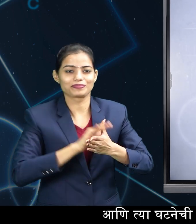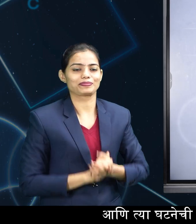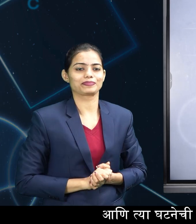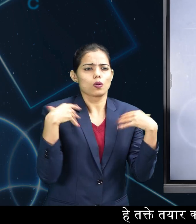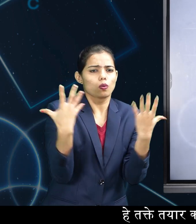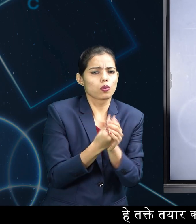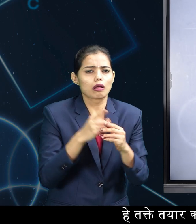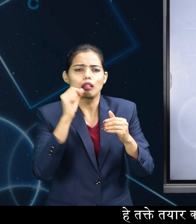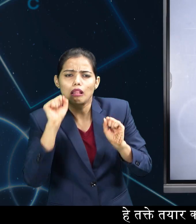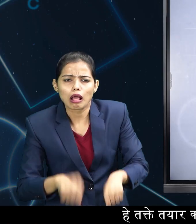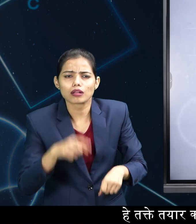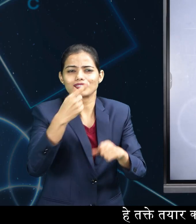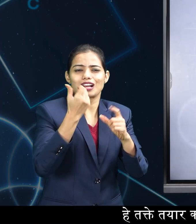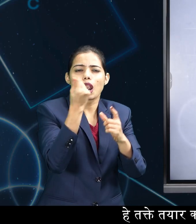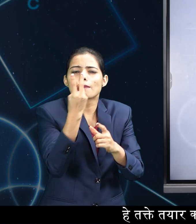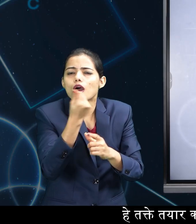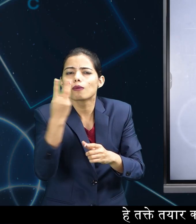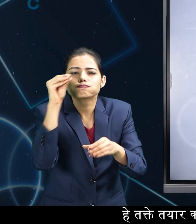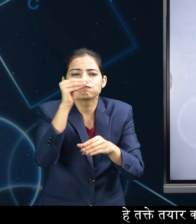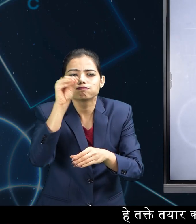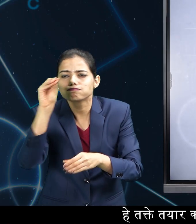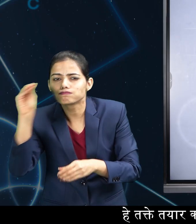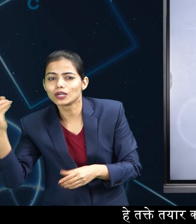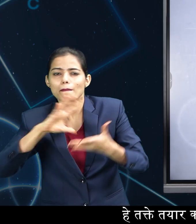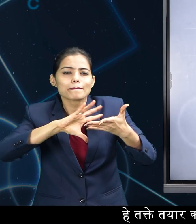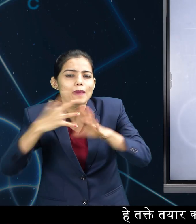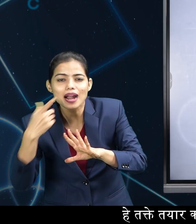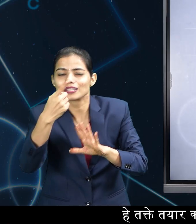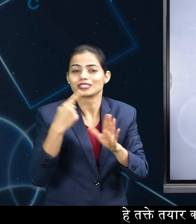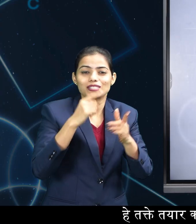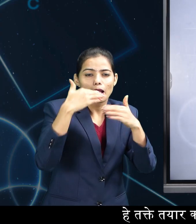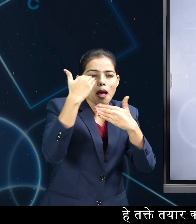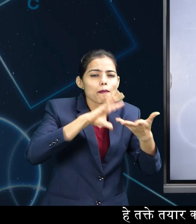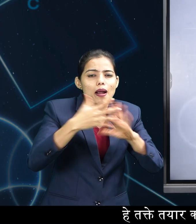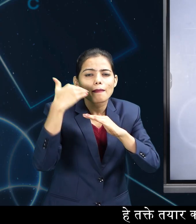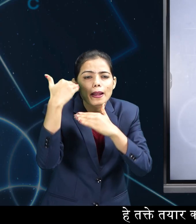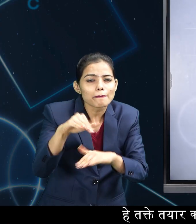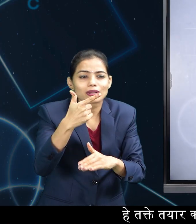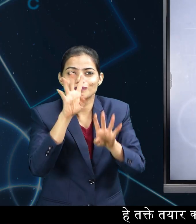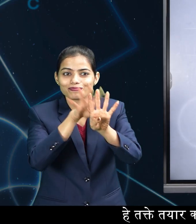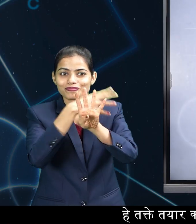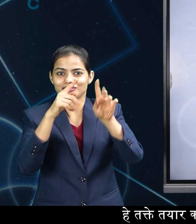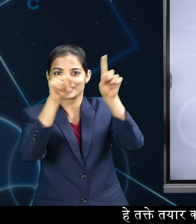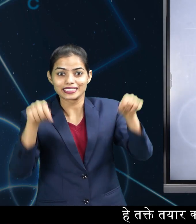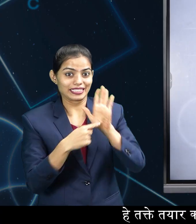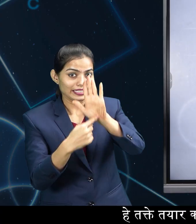लिहा. हे तक्ते तयार करताना आपण टॅली चिन्हे देखील वापरू शकतो.